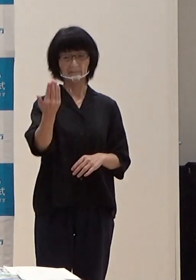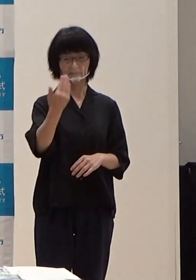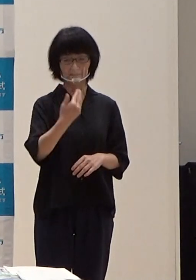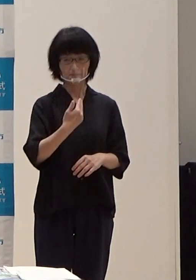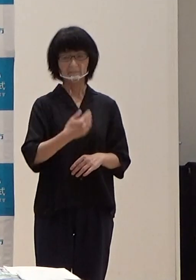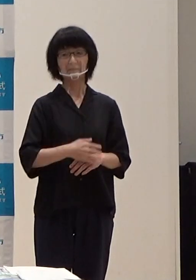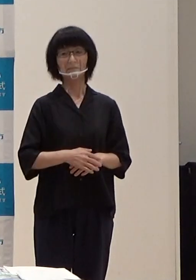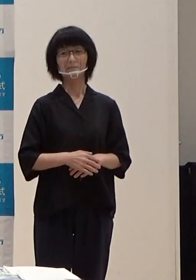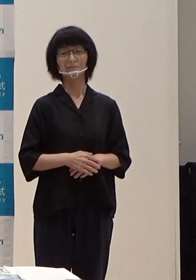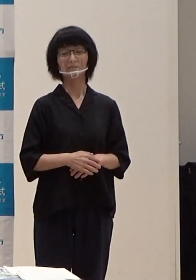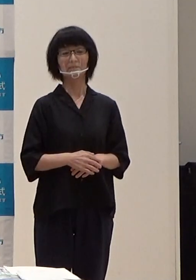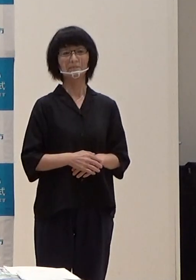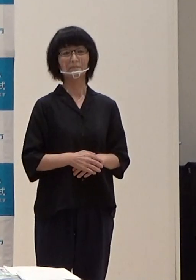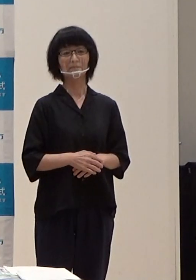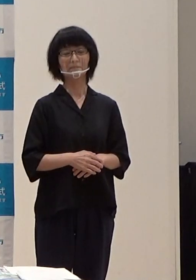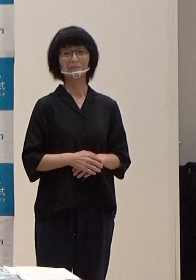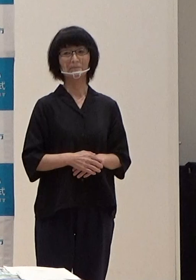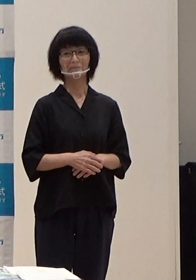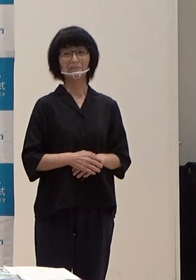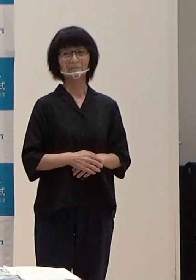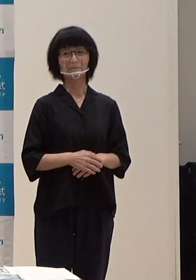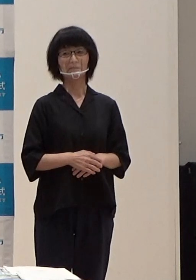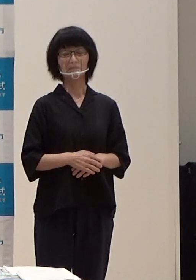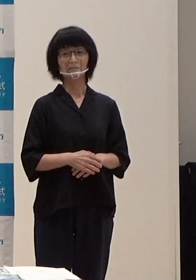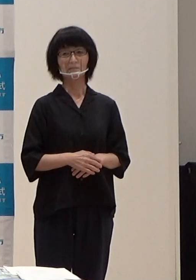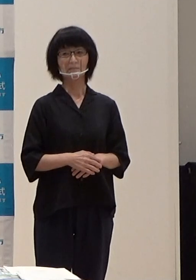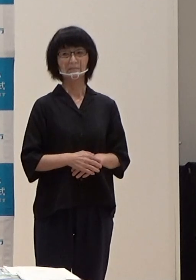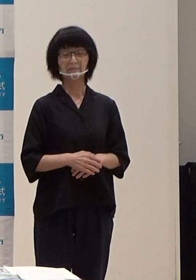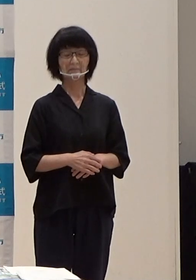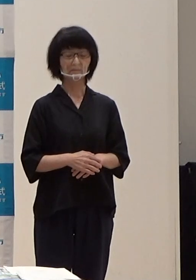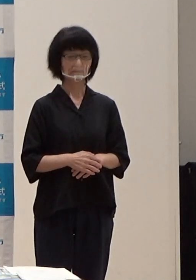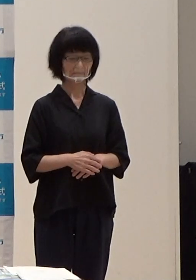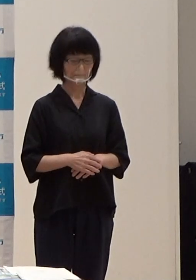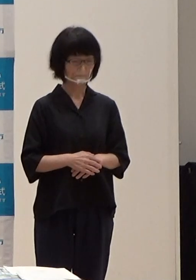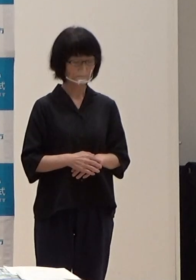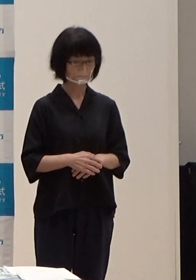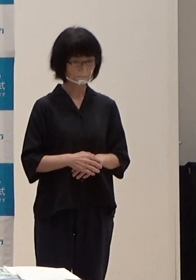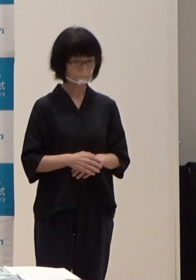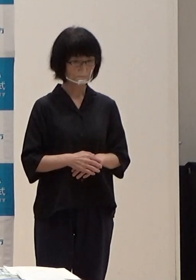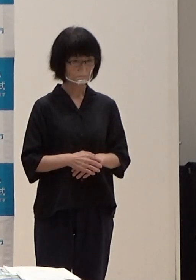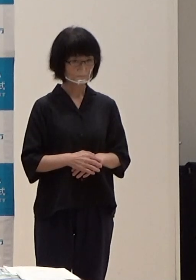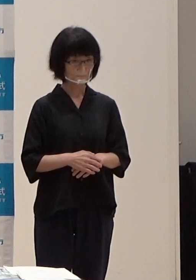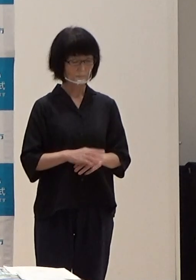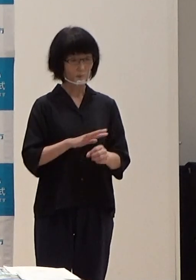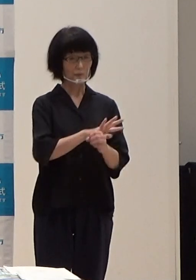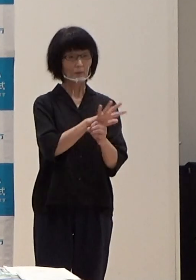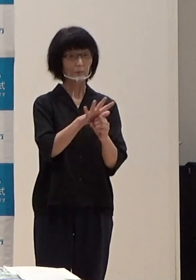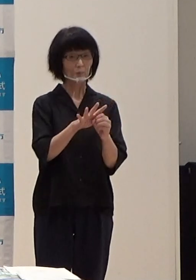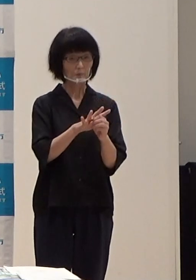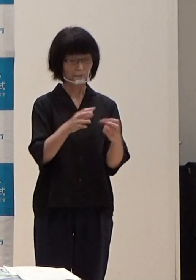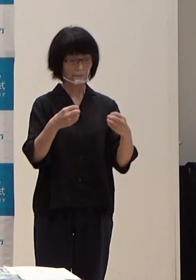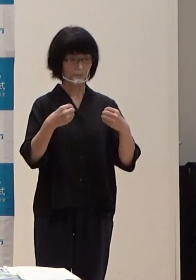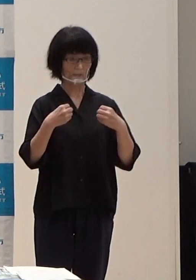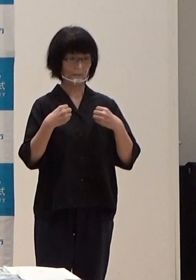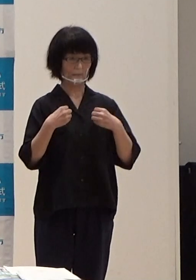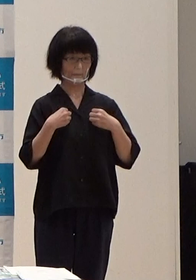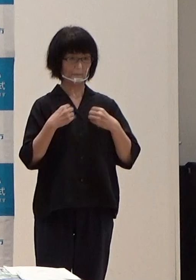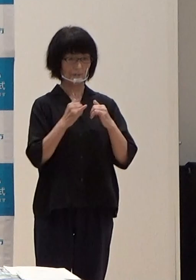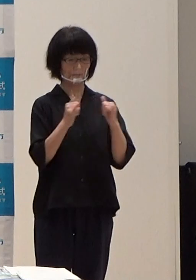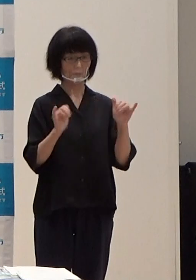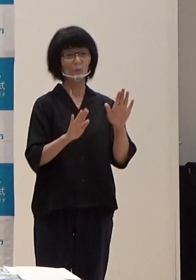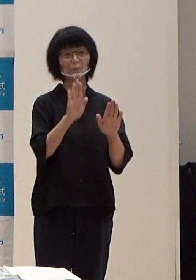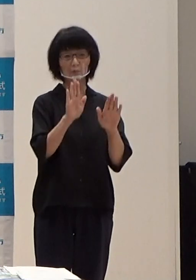朝日新聞の斉藤です。おはようございます。まず新型コロナの感染状況ですけども